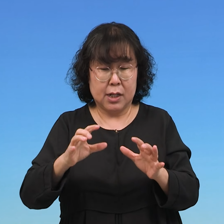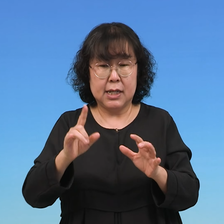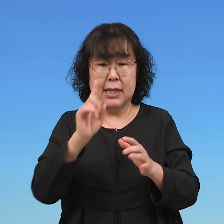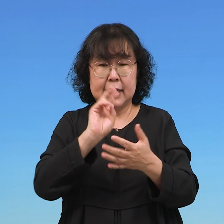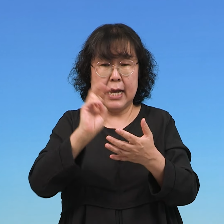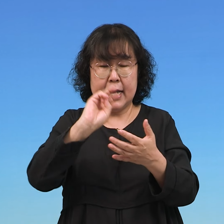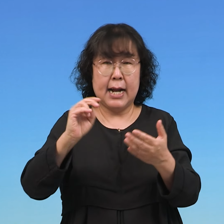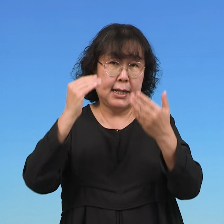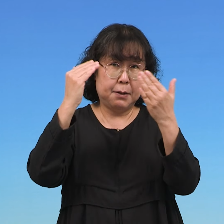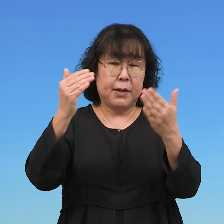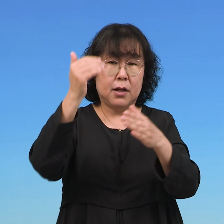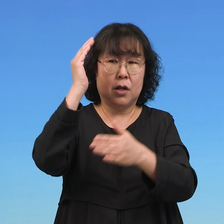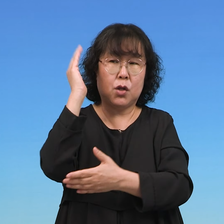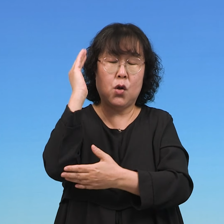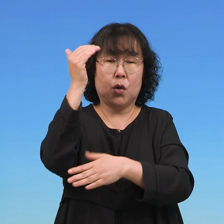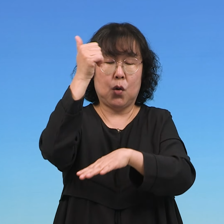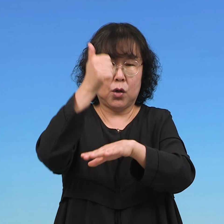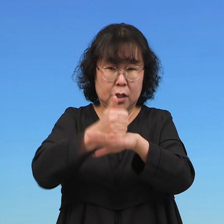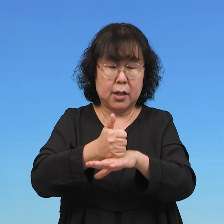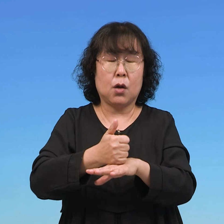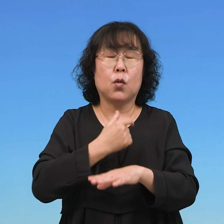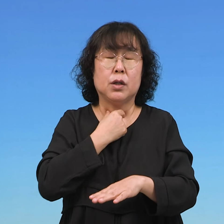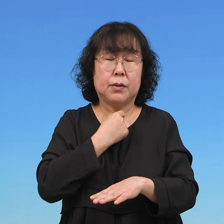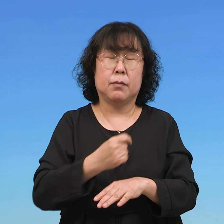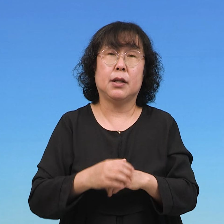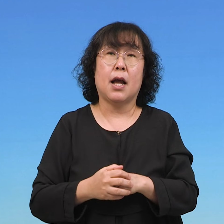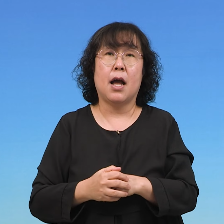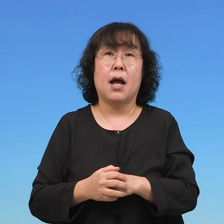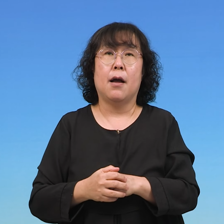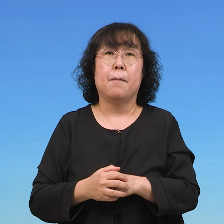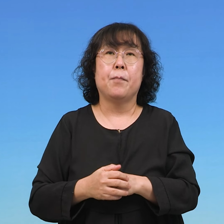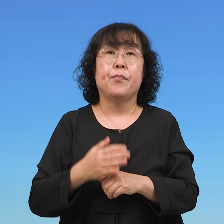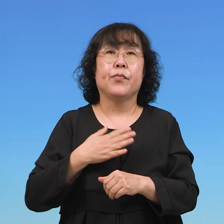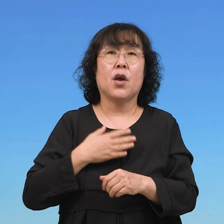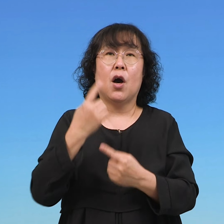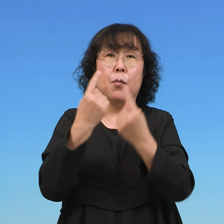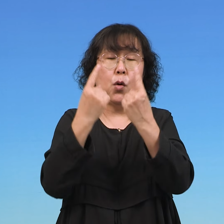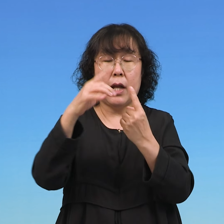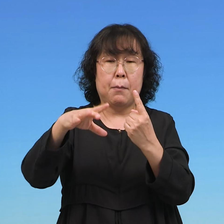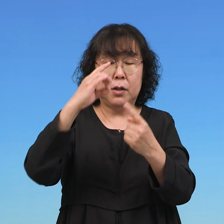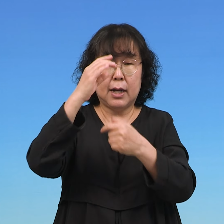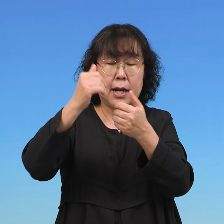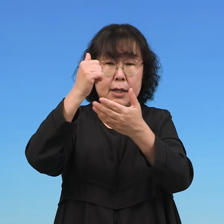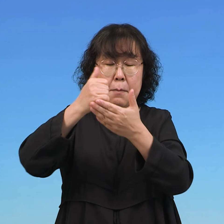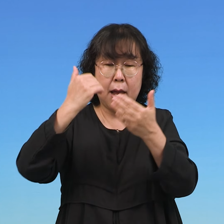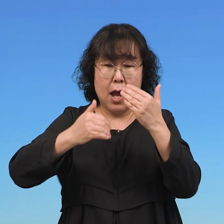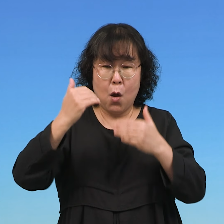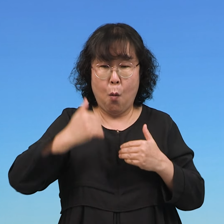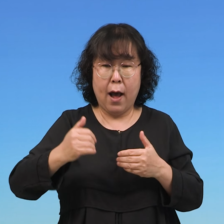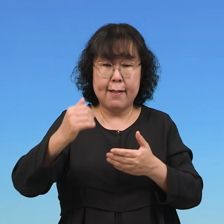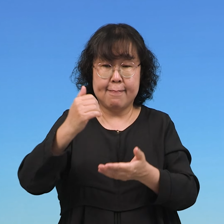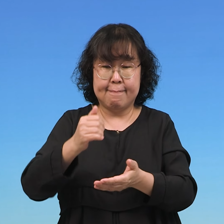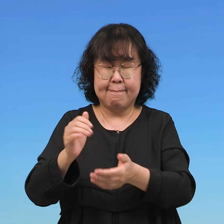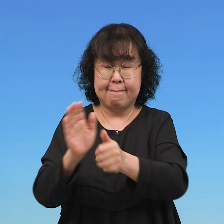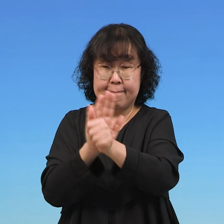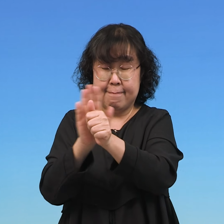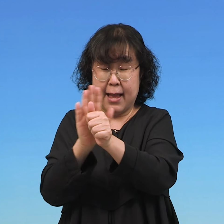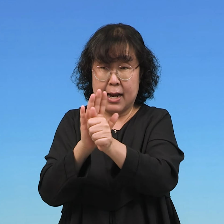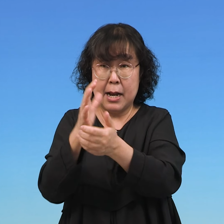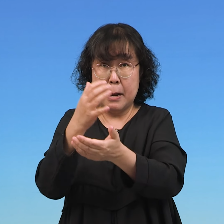찬양으로 오늘 설교를 마무리하고 싶습니다. 저를 살려준 건 하나님의 환대고요, 저보다 먼저 하나님의 환대를